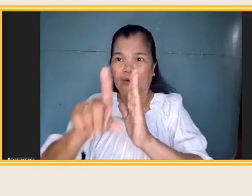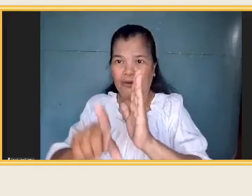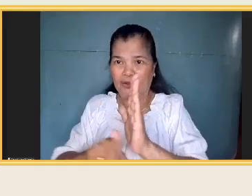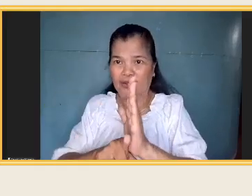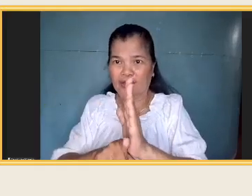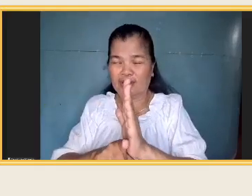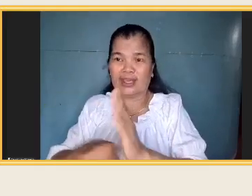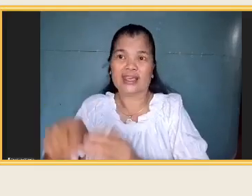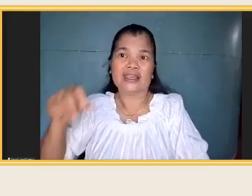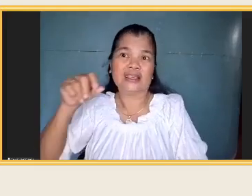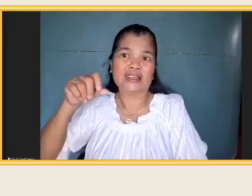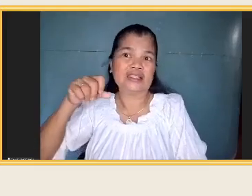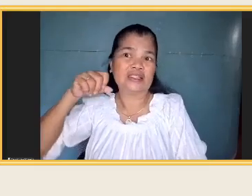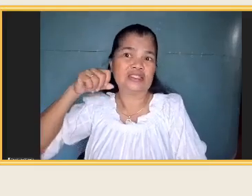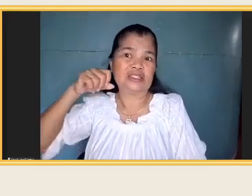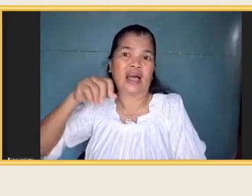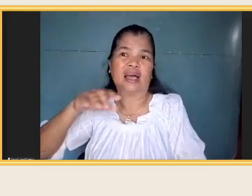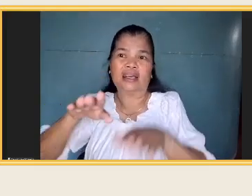Brother-in-law.